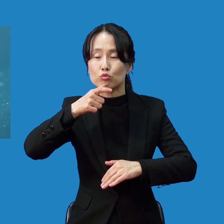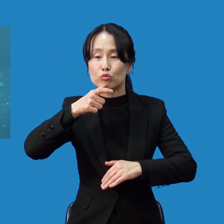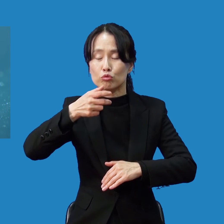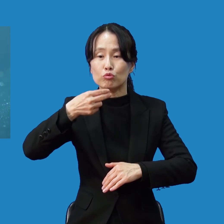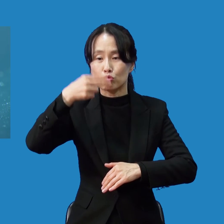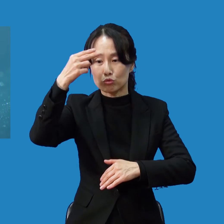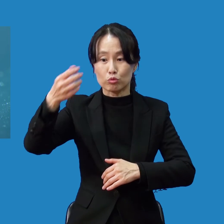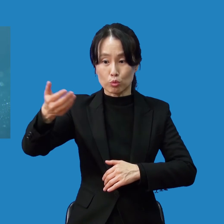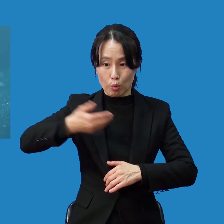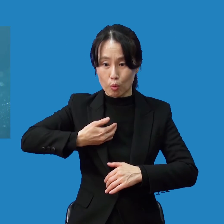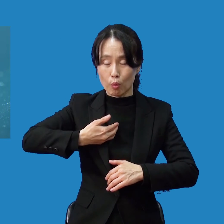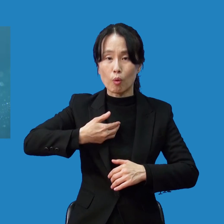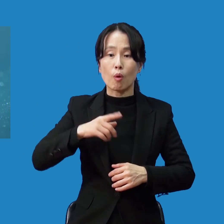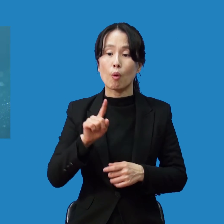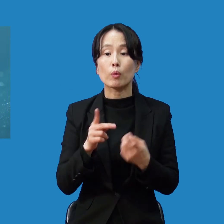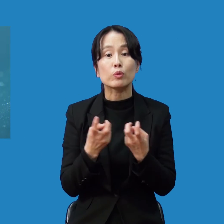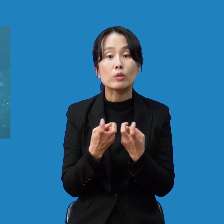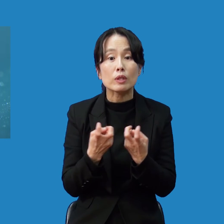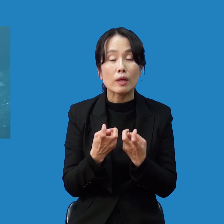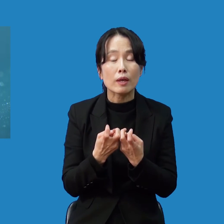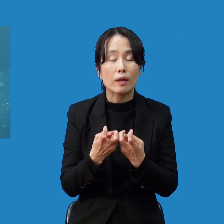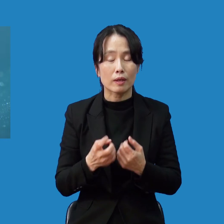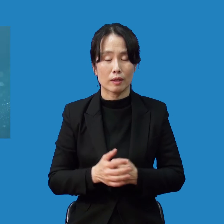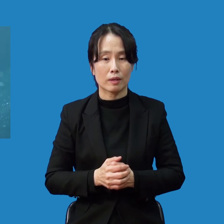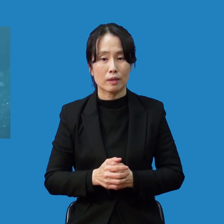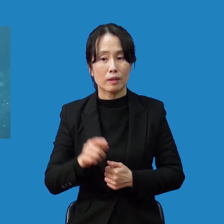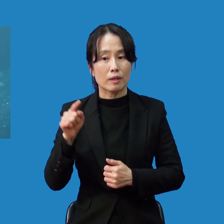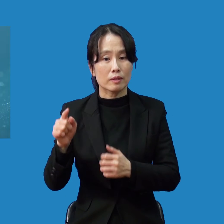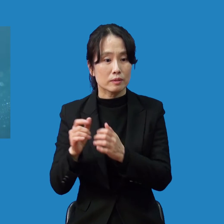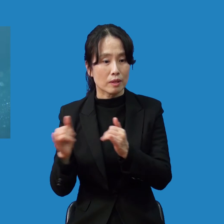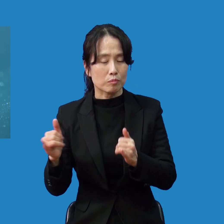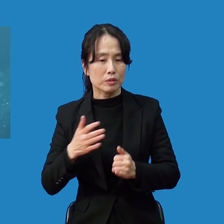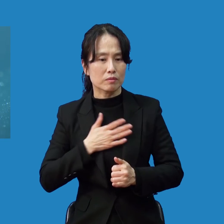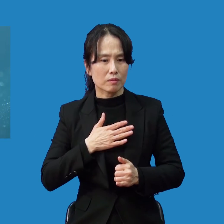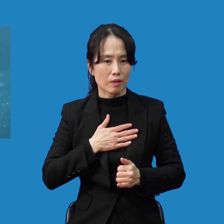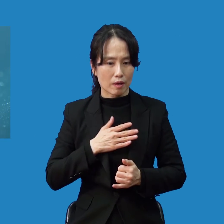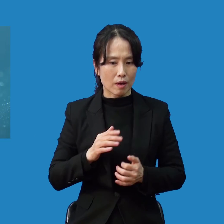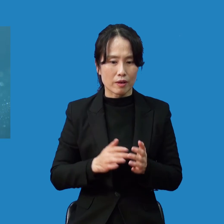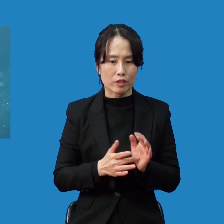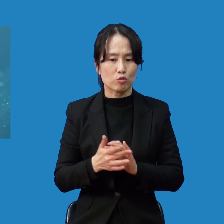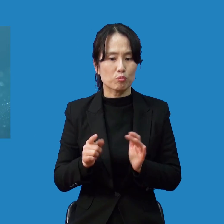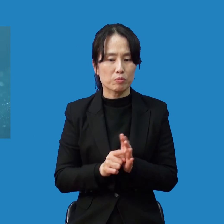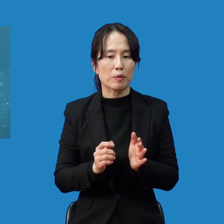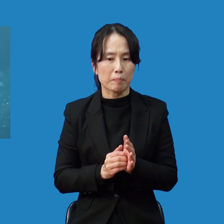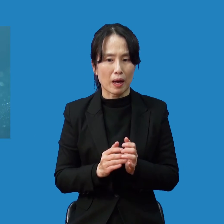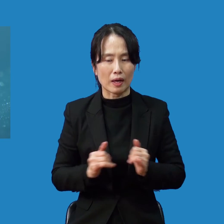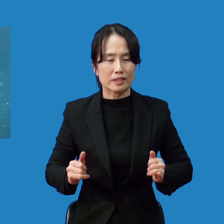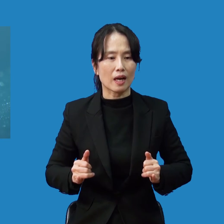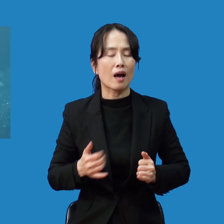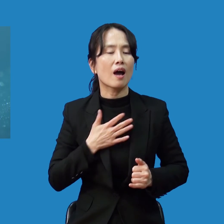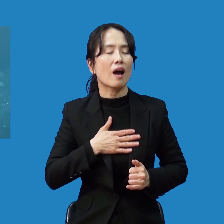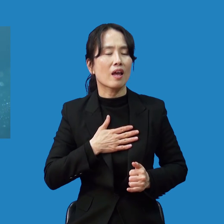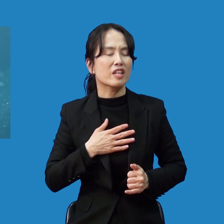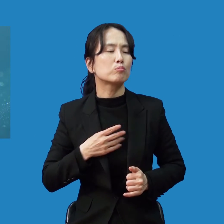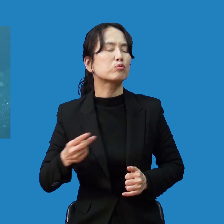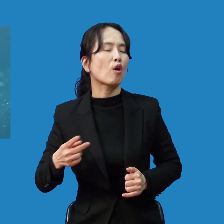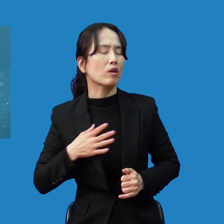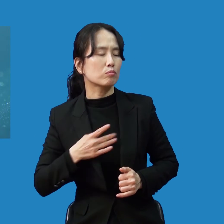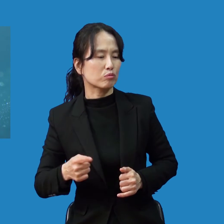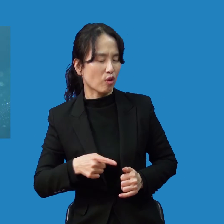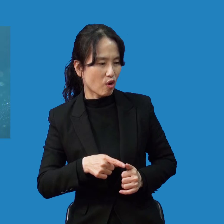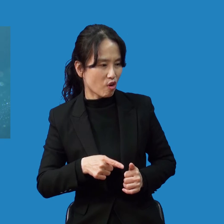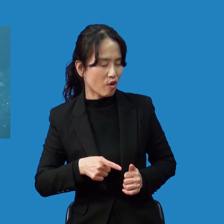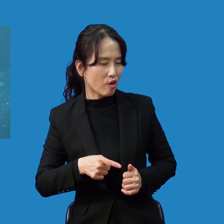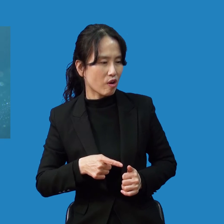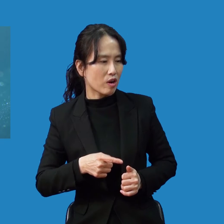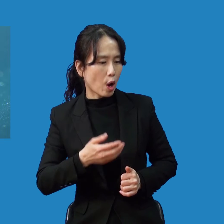그때는 그 사람들은 내가 크리스찬인 걸 알고 일부러 그렇게 하고 있습니다. 나를 한번 꺾으려고 일부러 그렇게